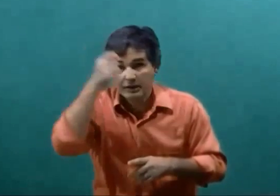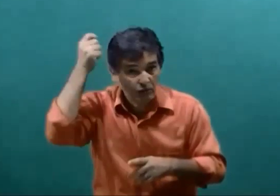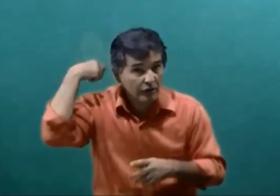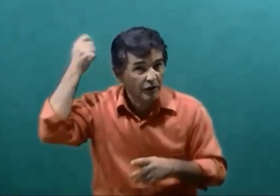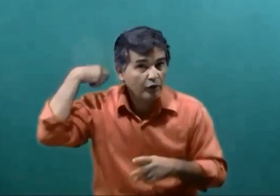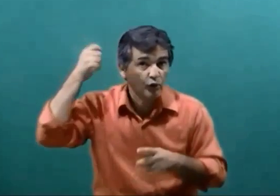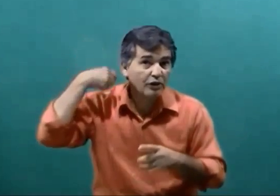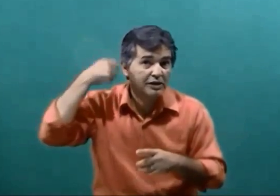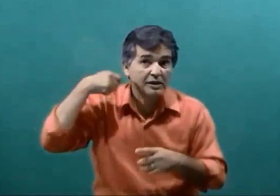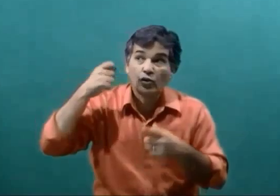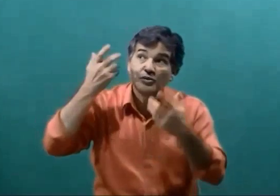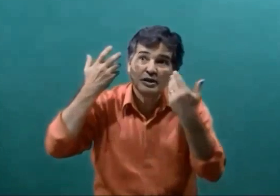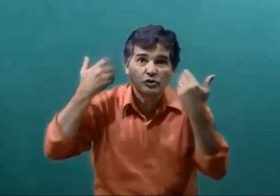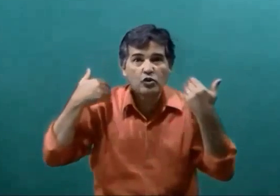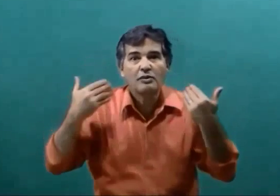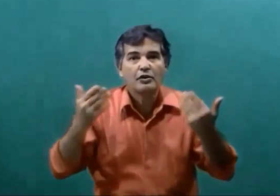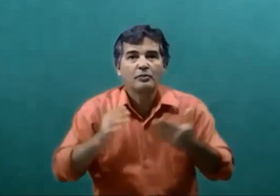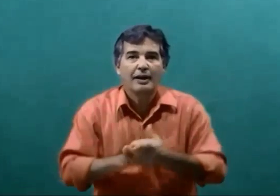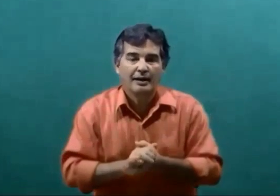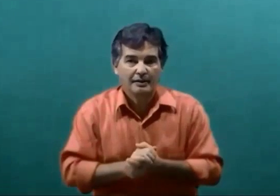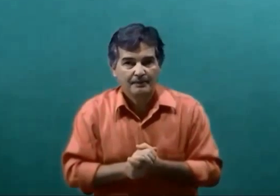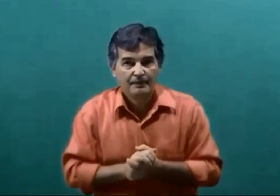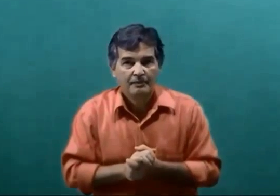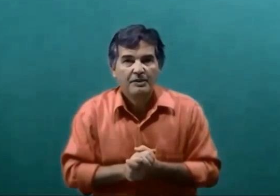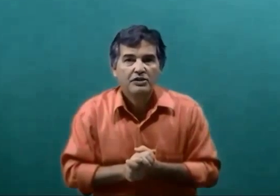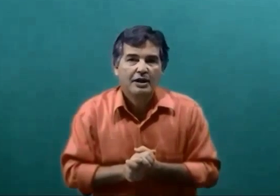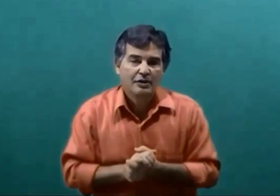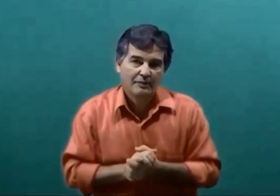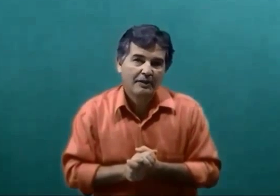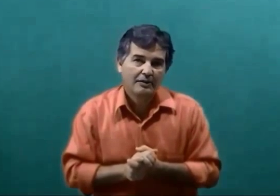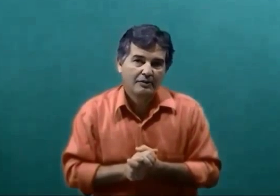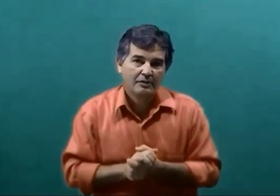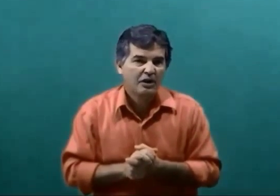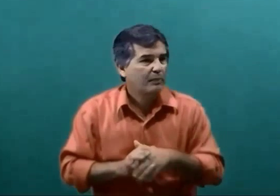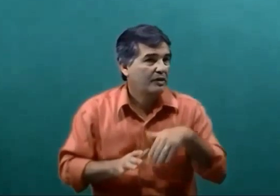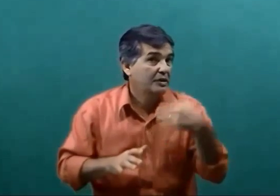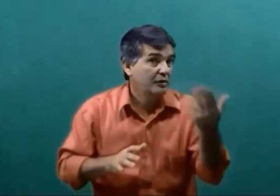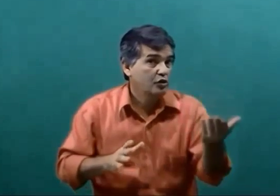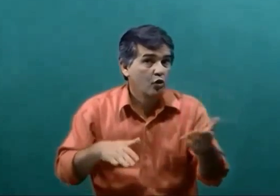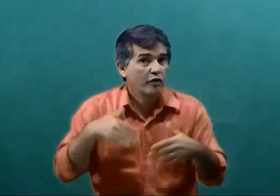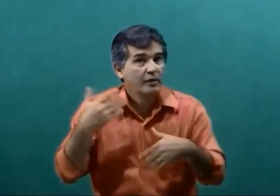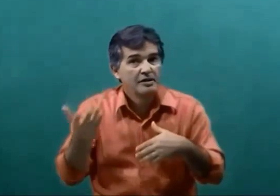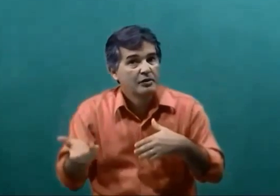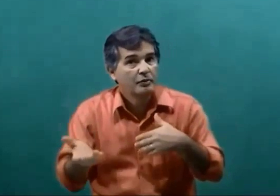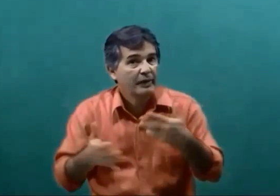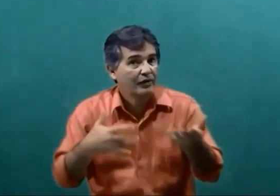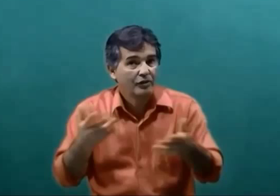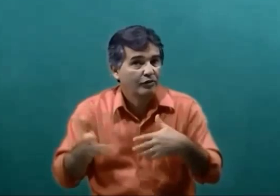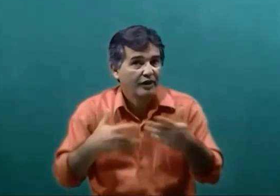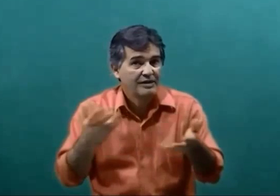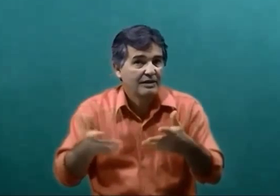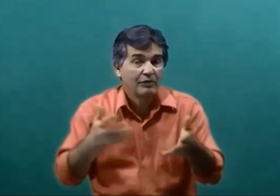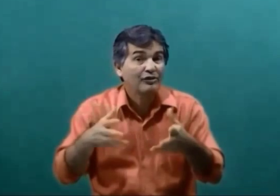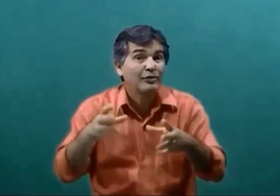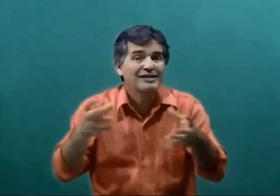colocando, eu estou utilizando como sendo um instrumento para pentear o cabelo, que pode ser uma escova, pode ser um pente, não tem um